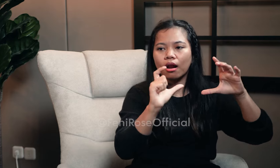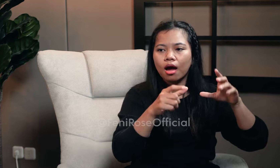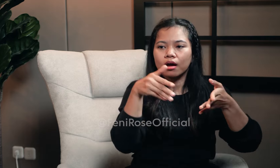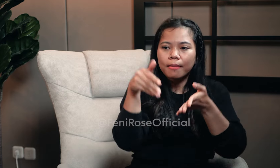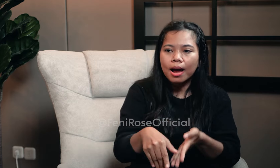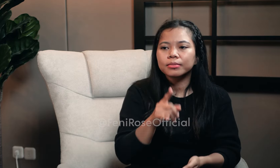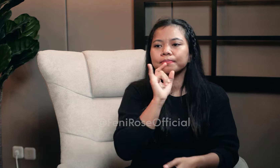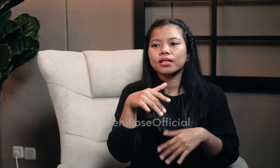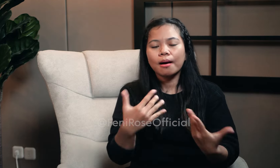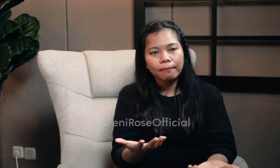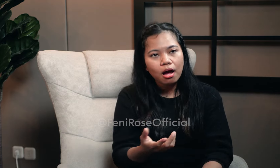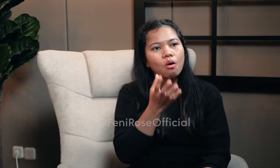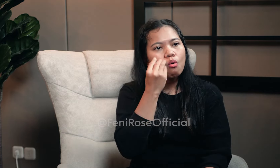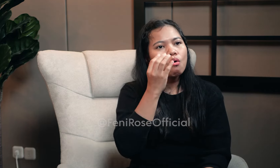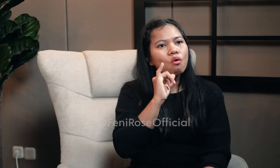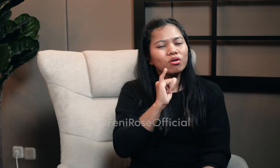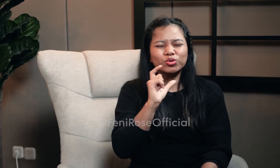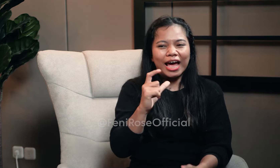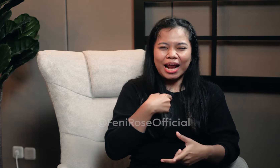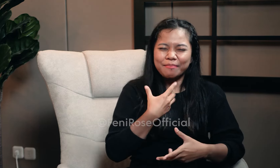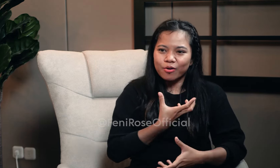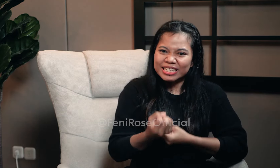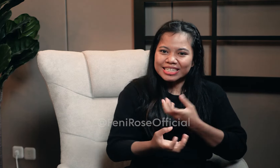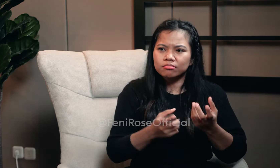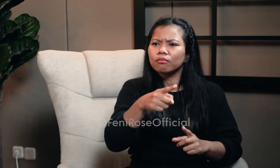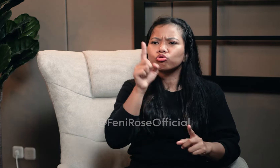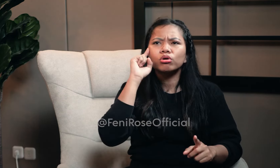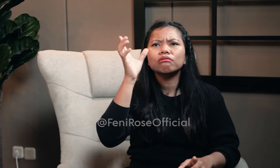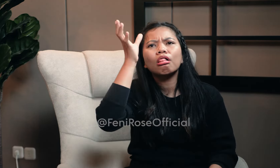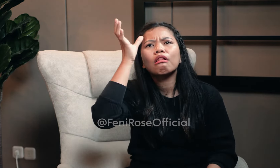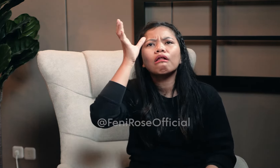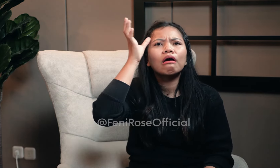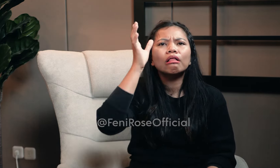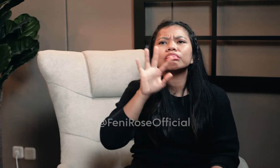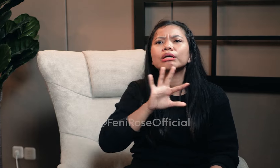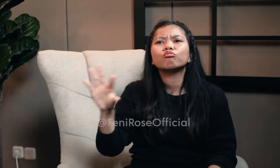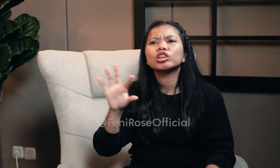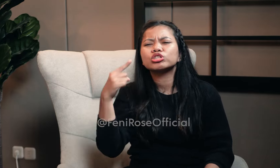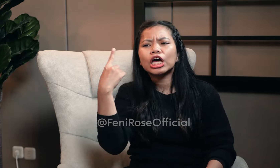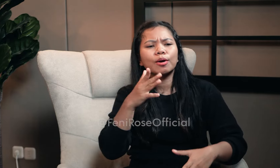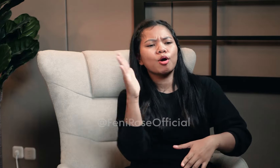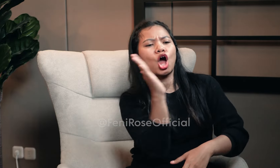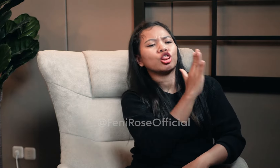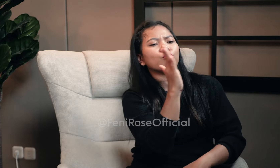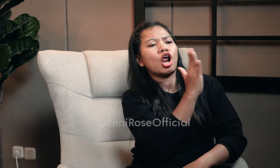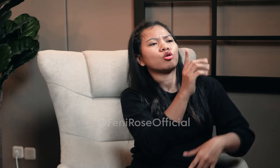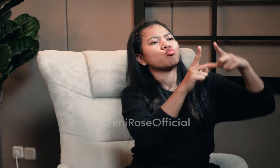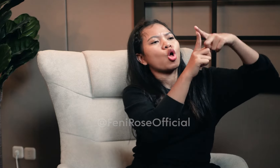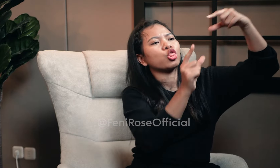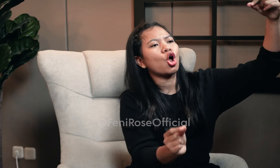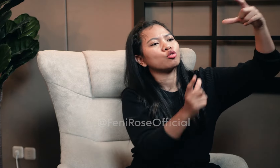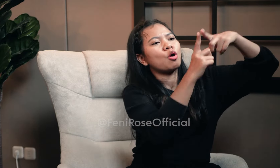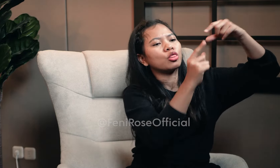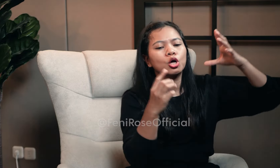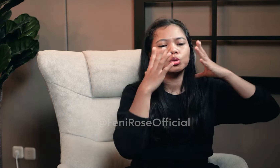seperti itu cara memakamkannya saya melihat langsung tapi teman t itu tidak tahu selalunya daerah Barat